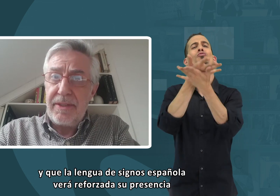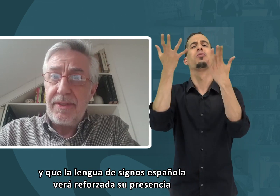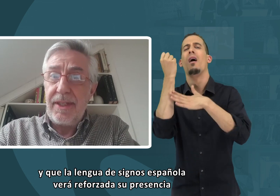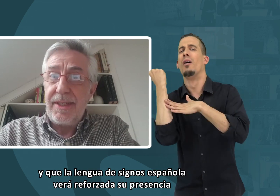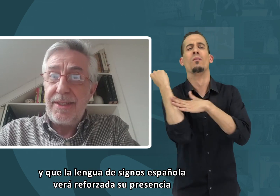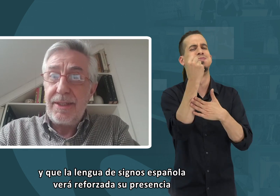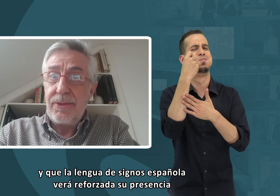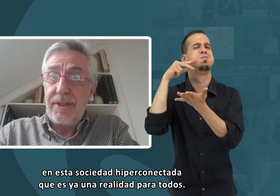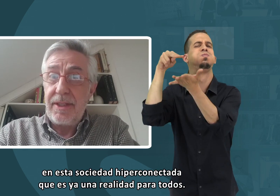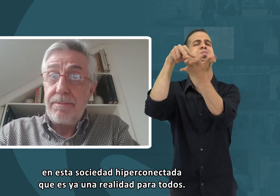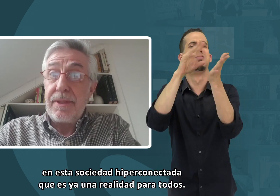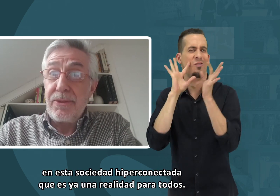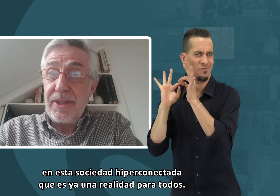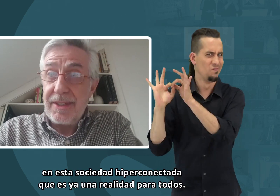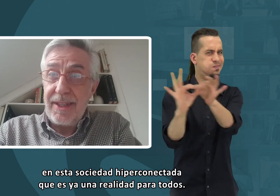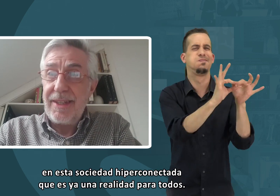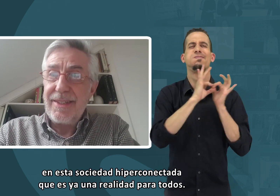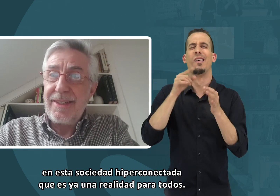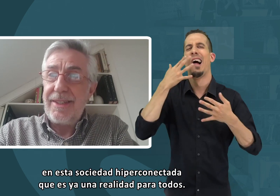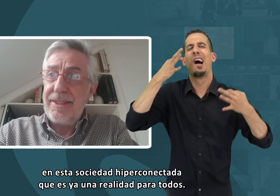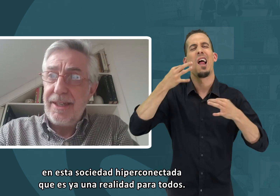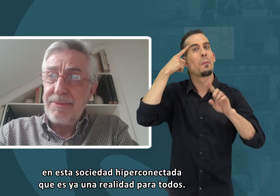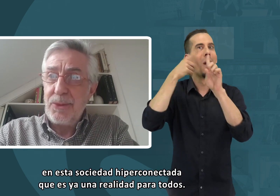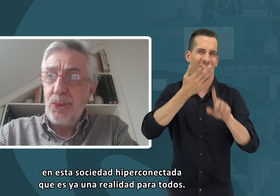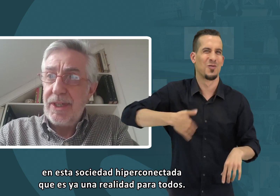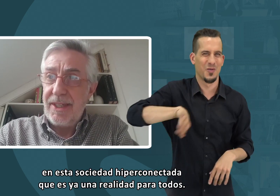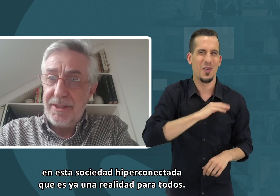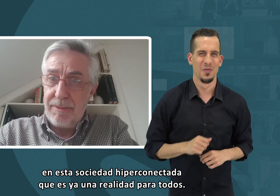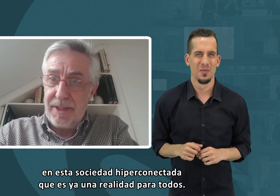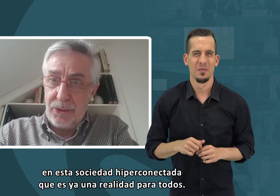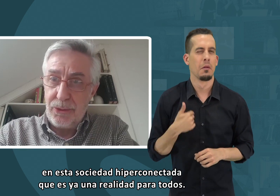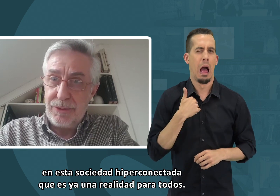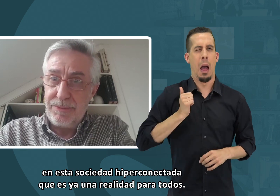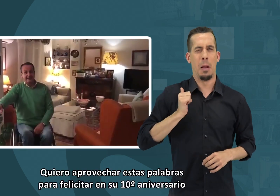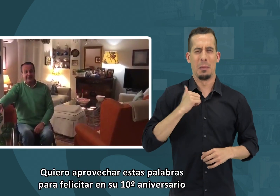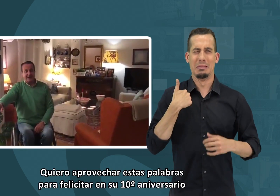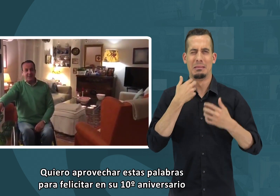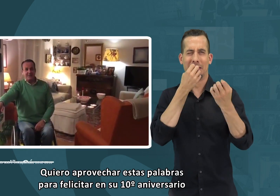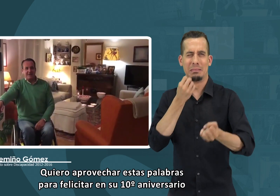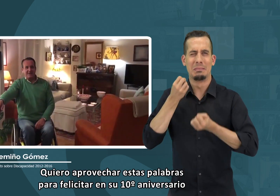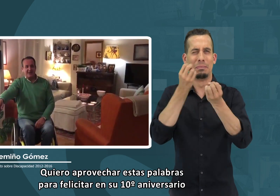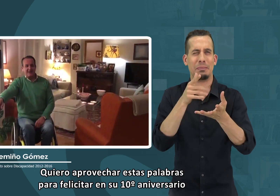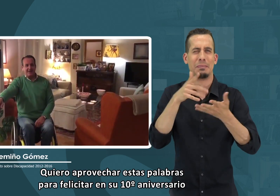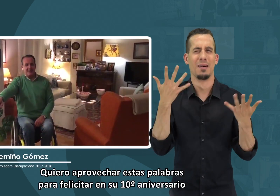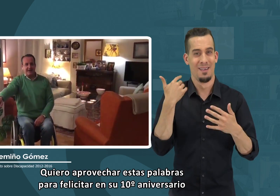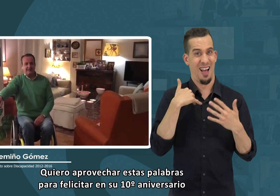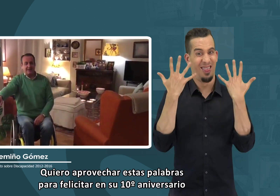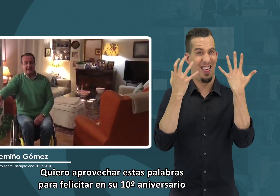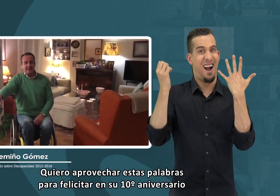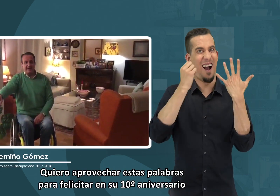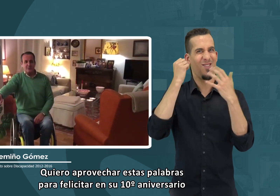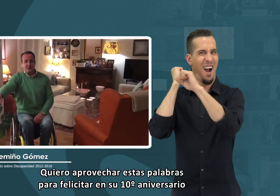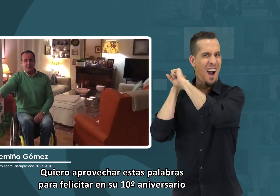su presencia en esta sociedad hiperconectada que es ya una realidad para todos. Quiero aprovechar estas palabras